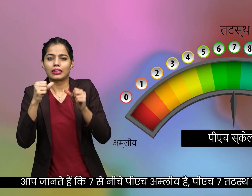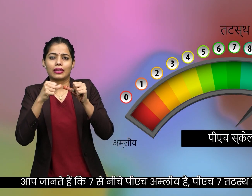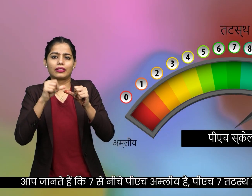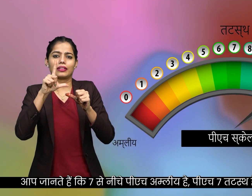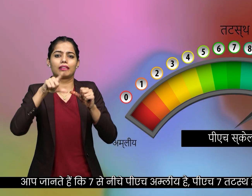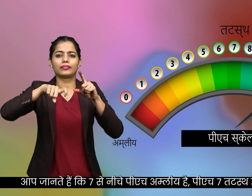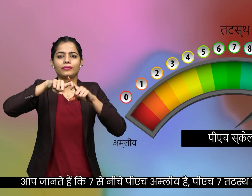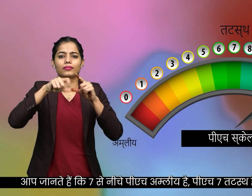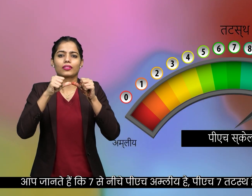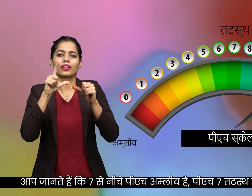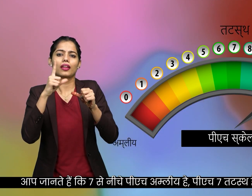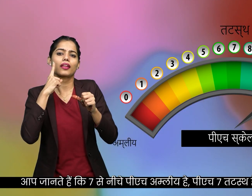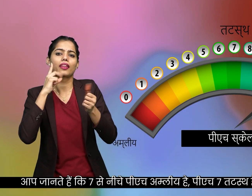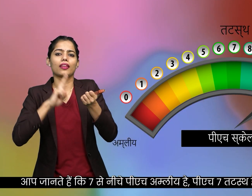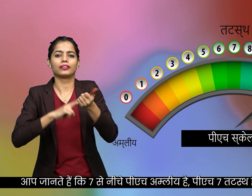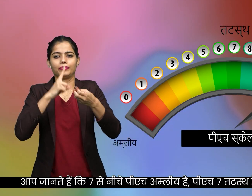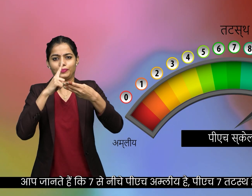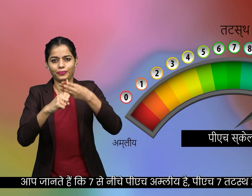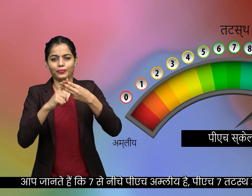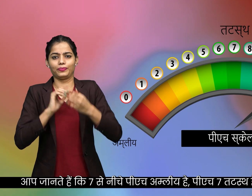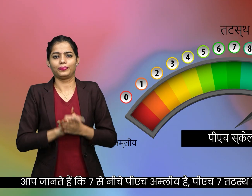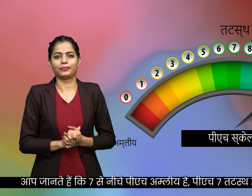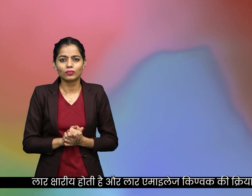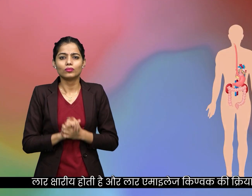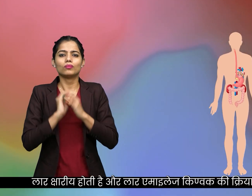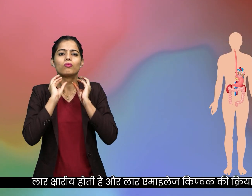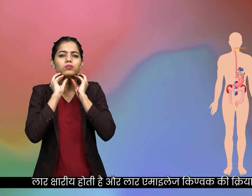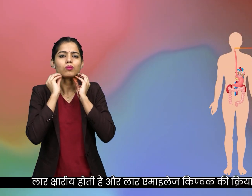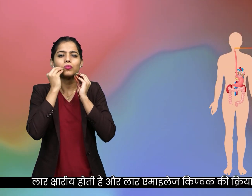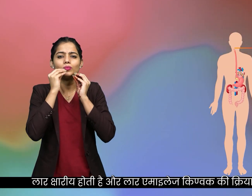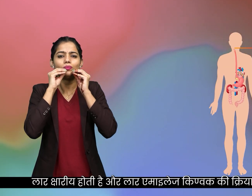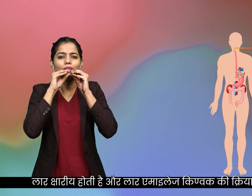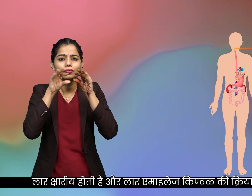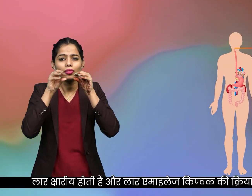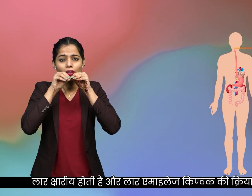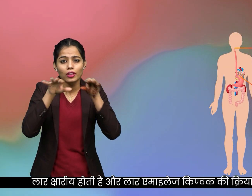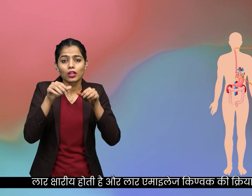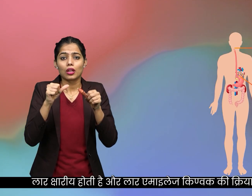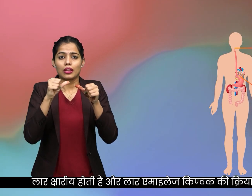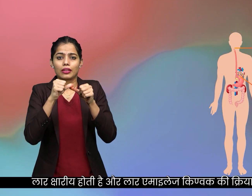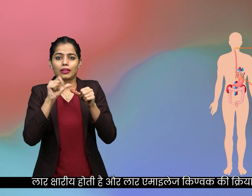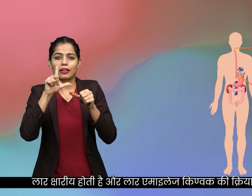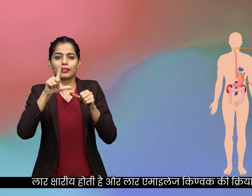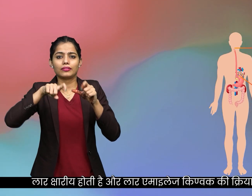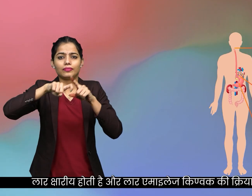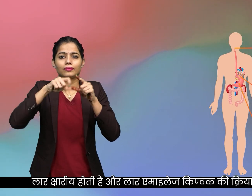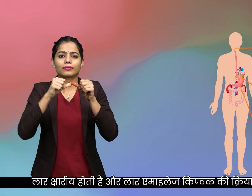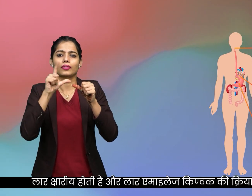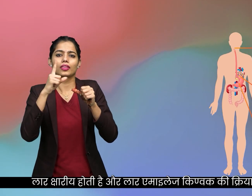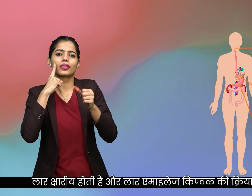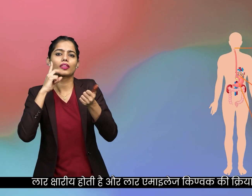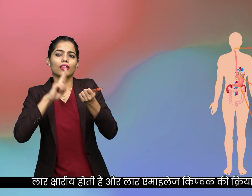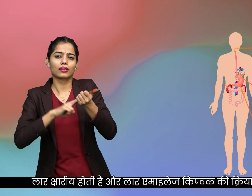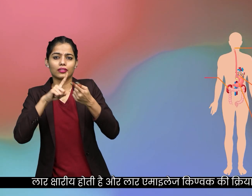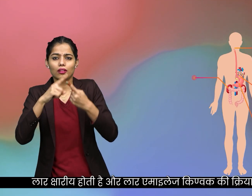परे क्षारीय है। लार क्षारीय होता है और लार एमिलेज